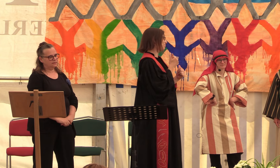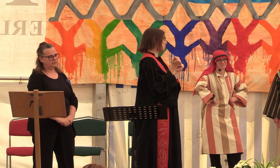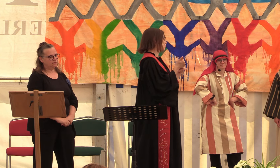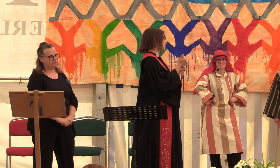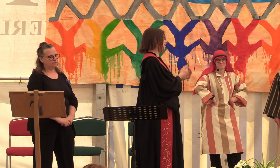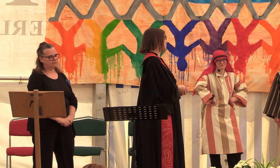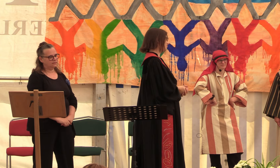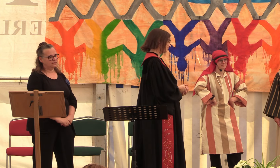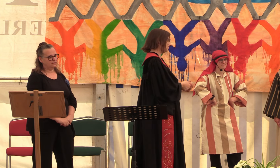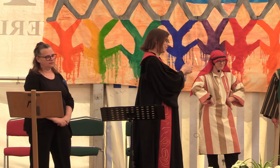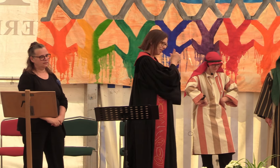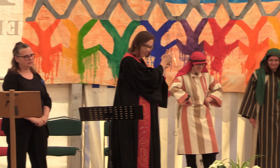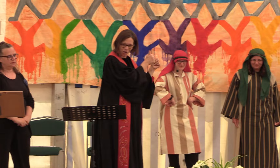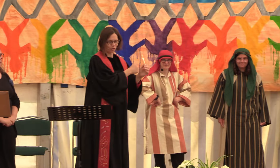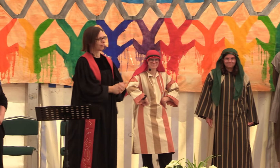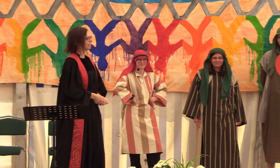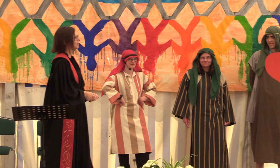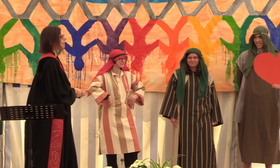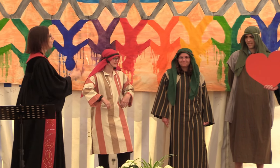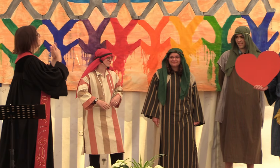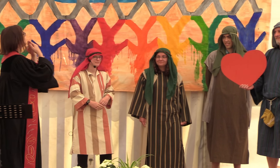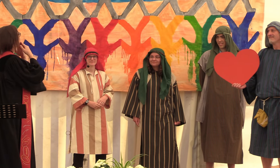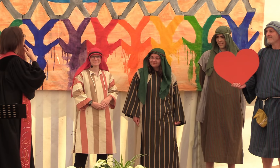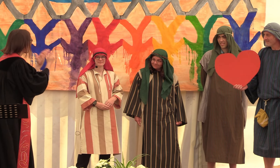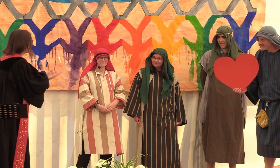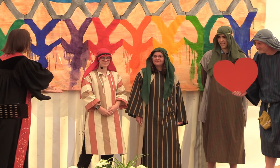Jetzt warst du barmherzig. Super.